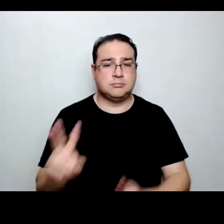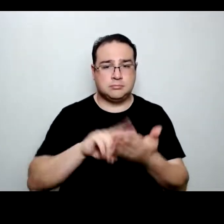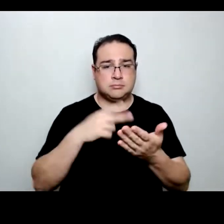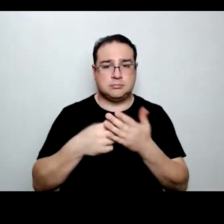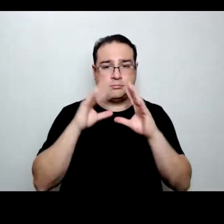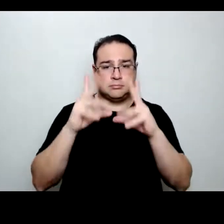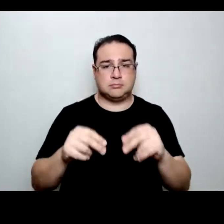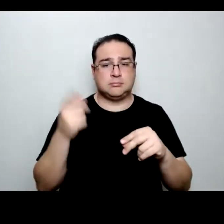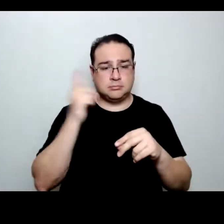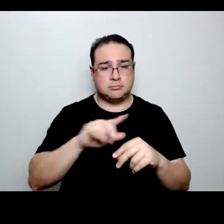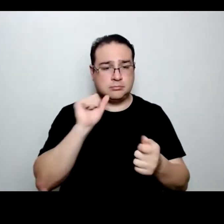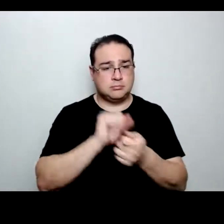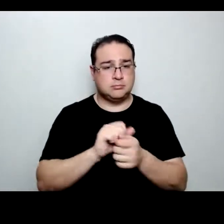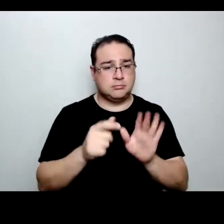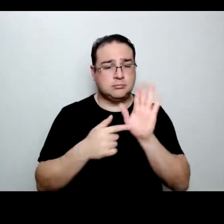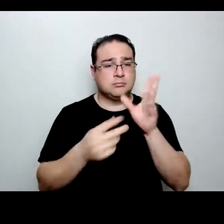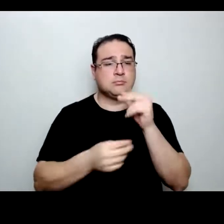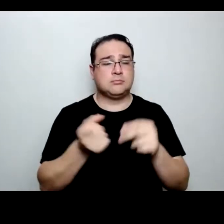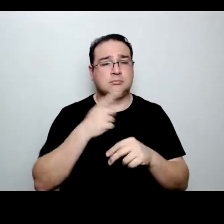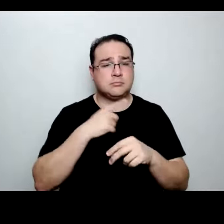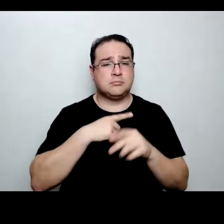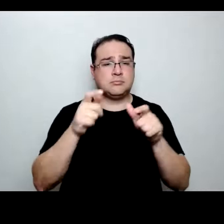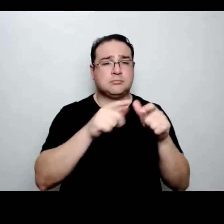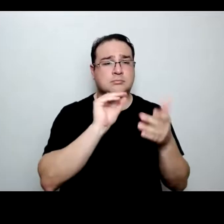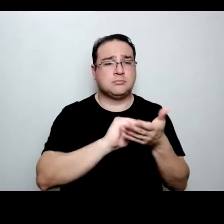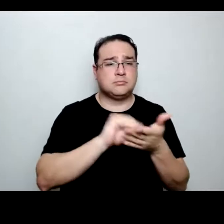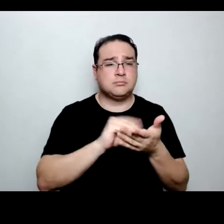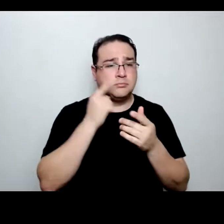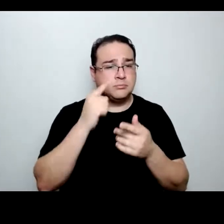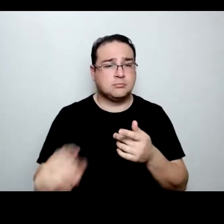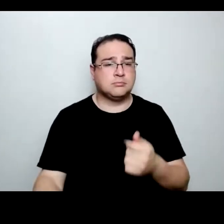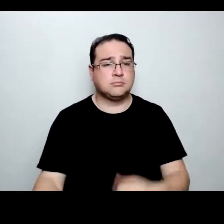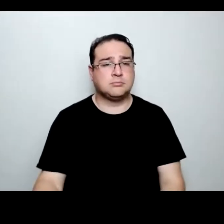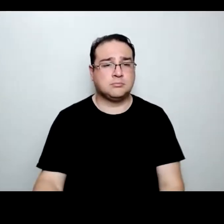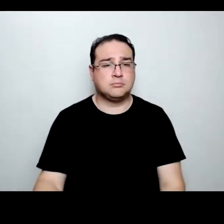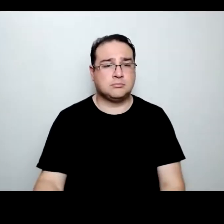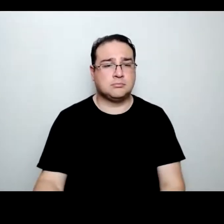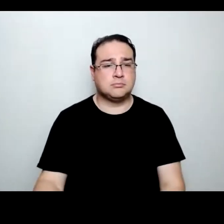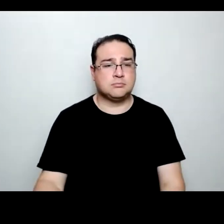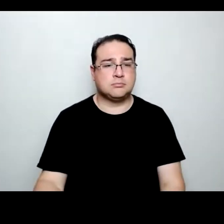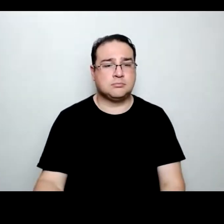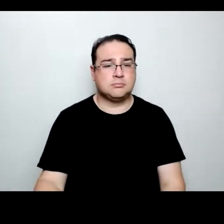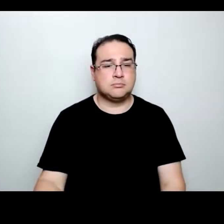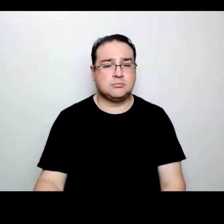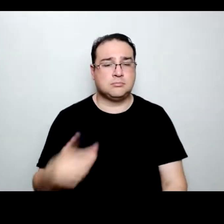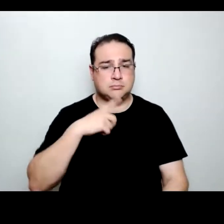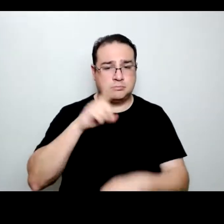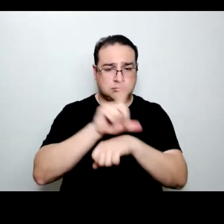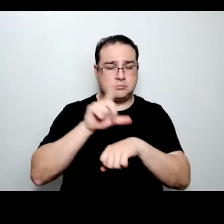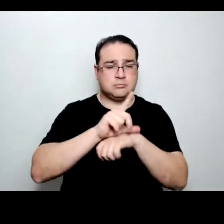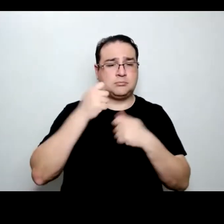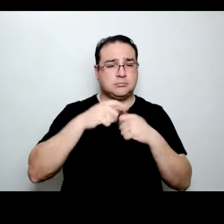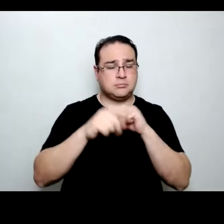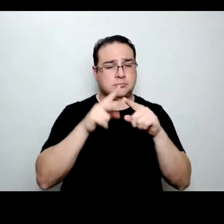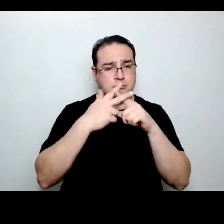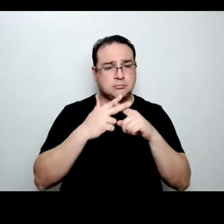Bíblia. Ele indica quais são os buracos que você tem no seu léxico e que precisam